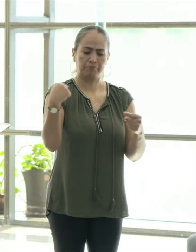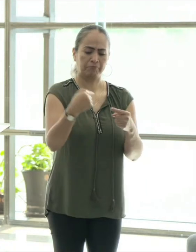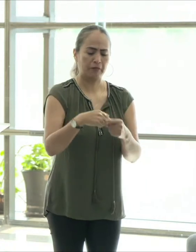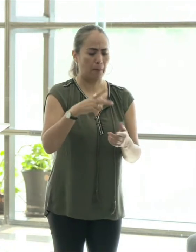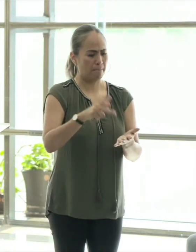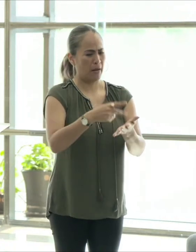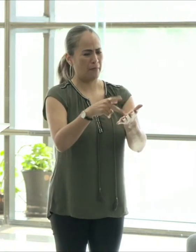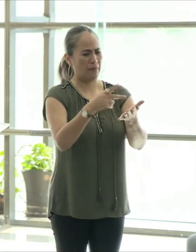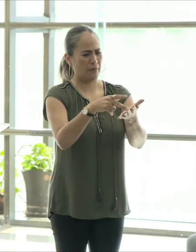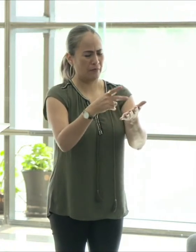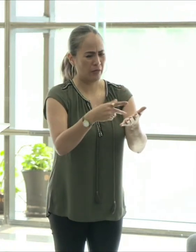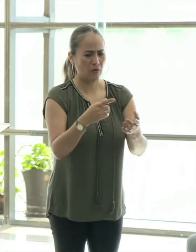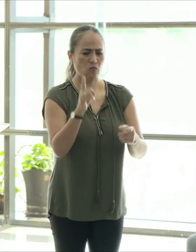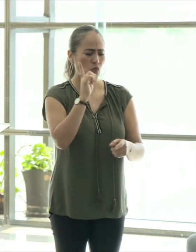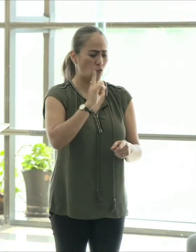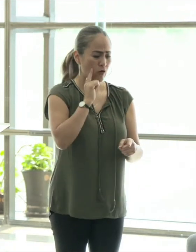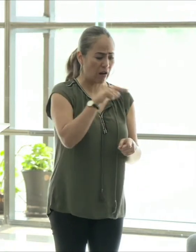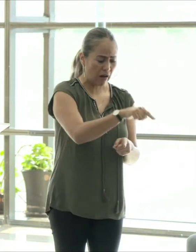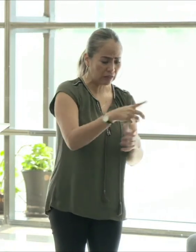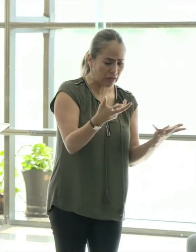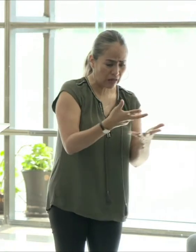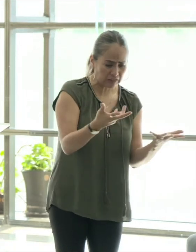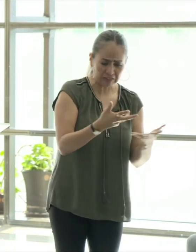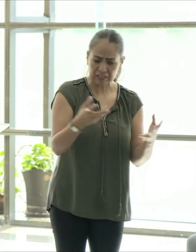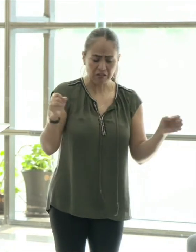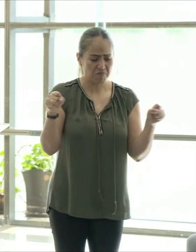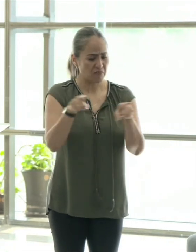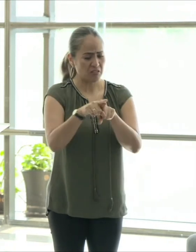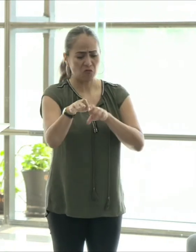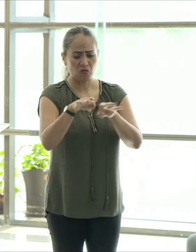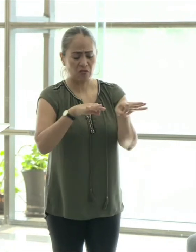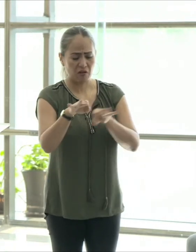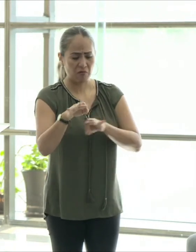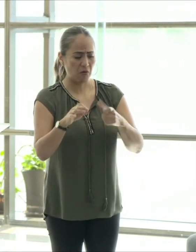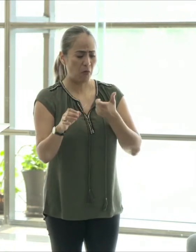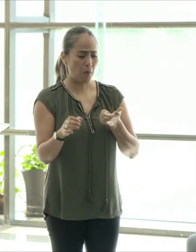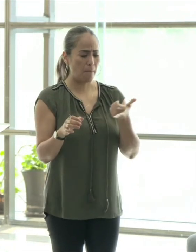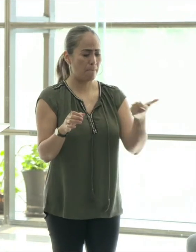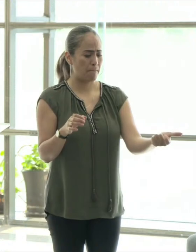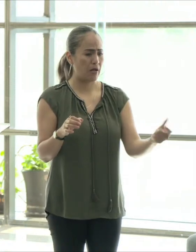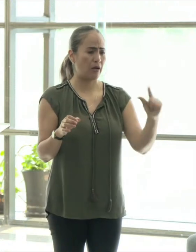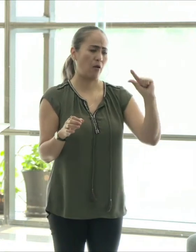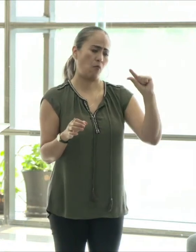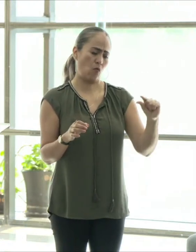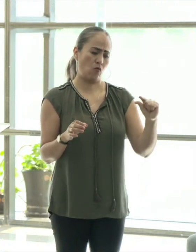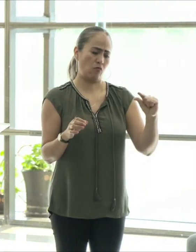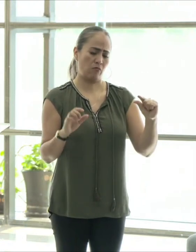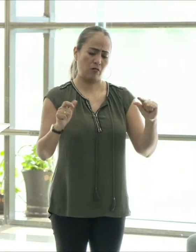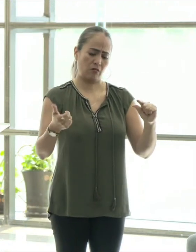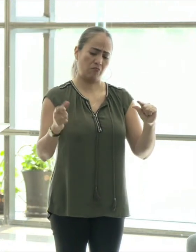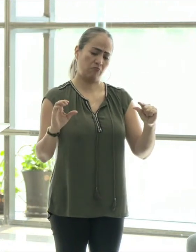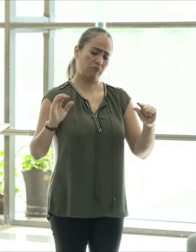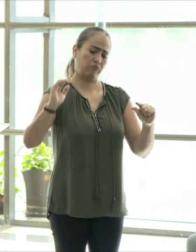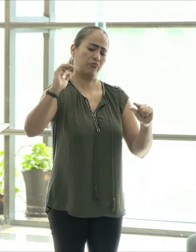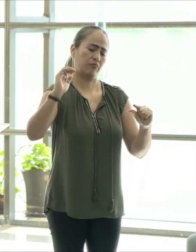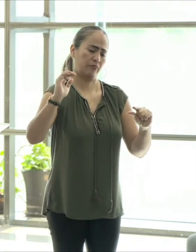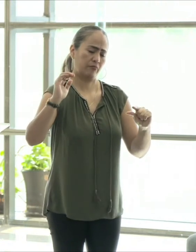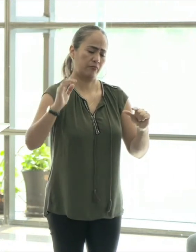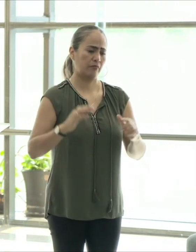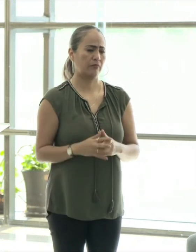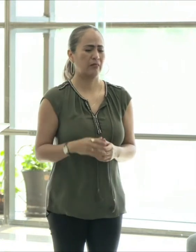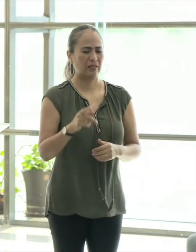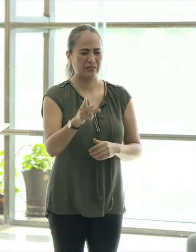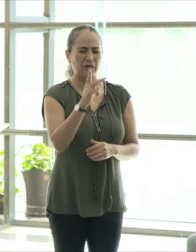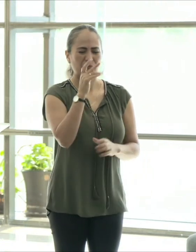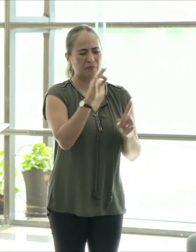mujeres que realizan el mismo trabajo que hombres pues reciban un salario menor a ellos no está larga frase además